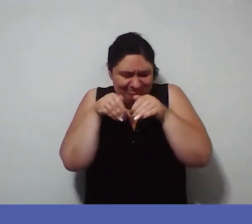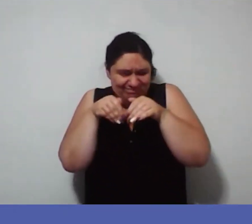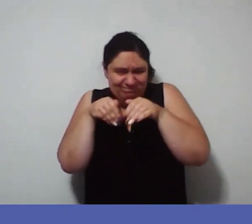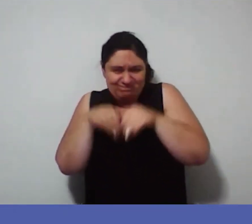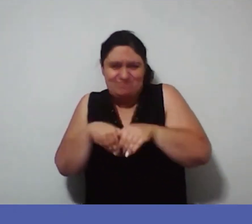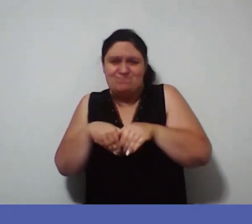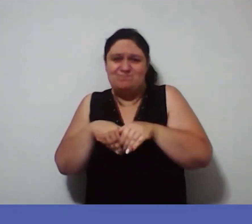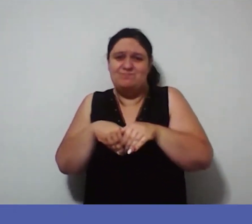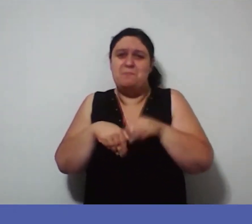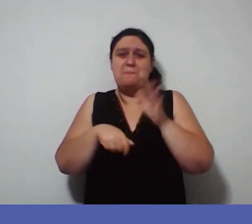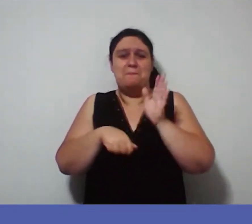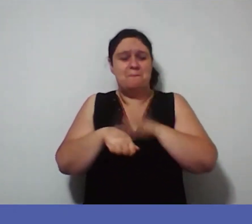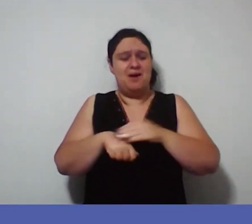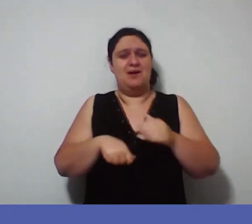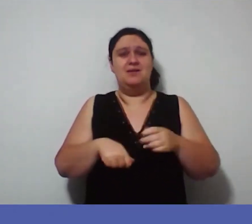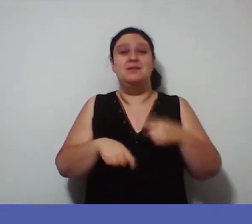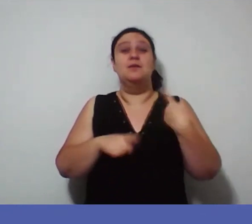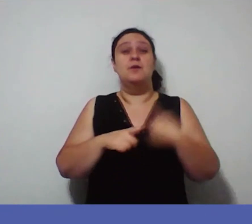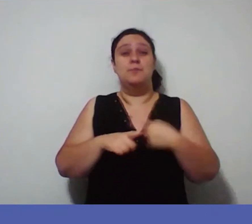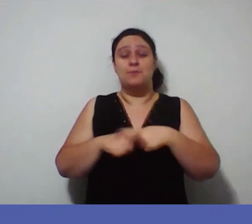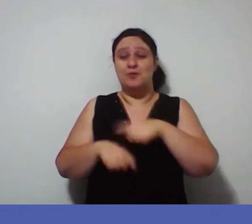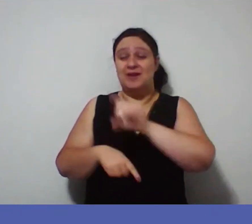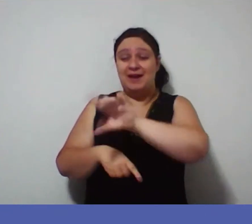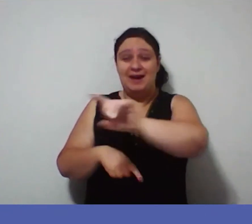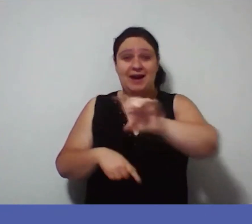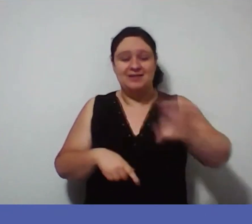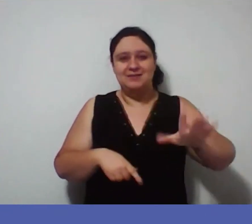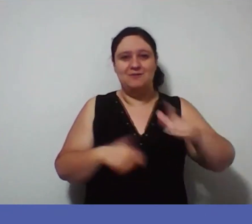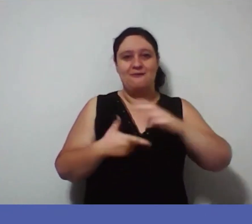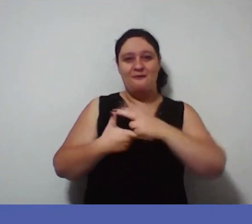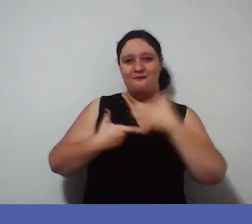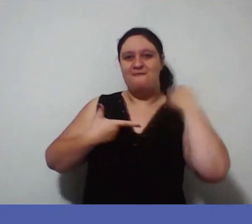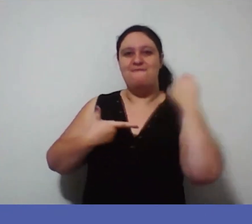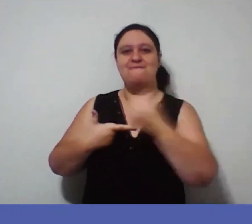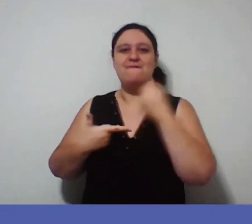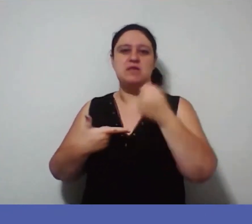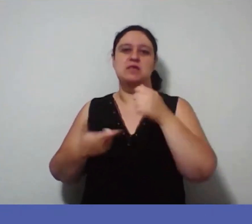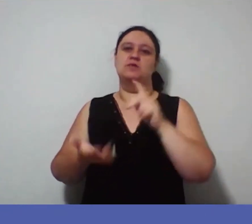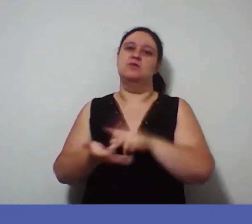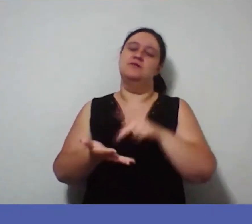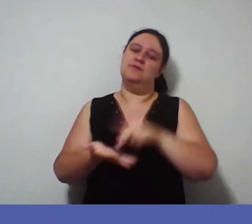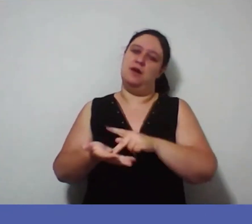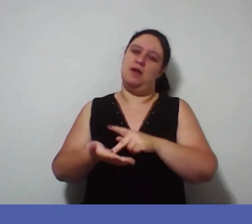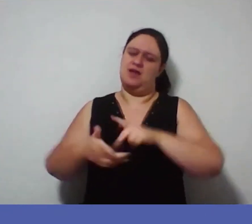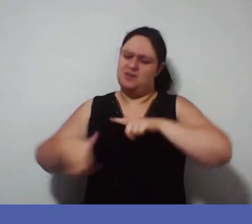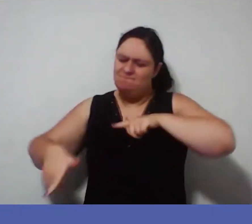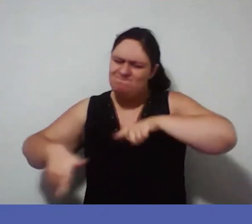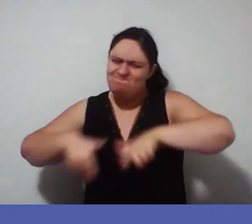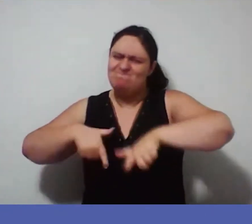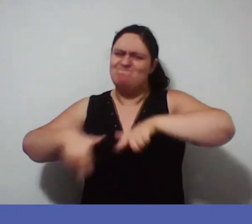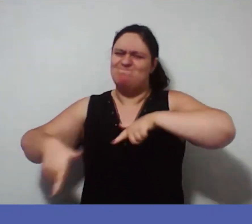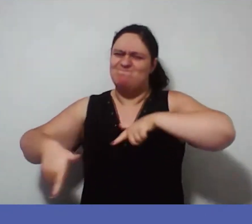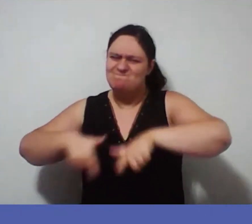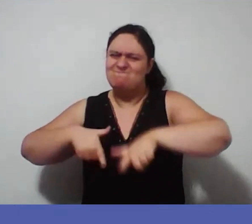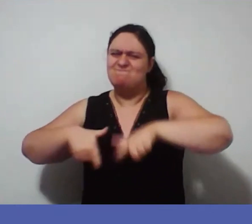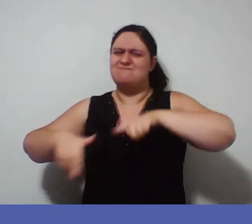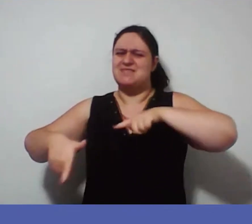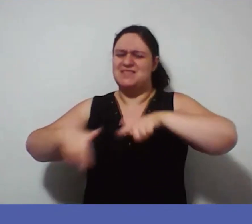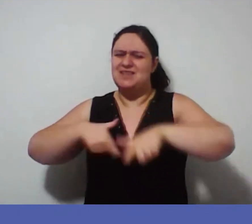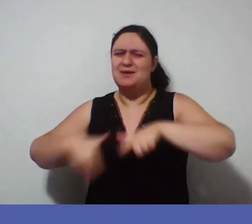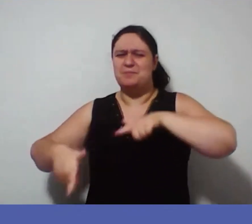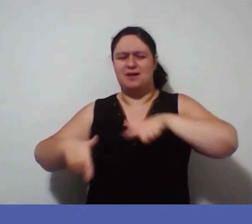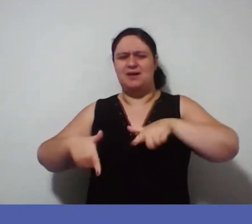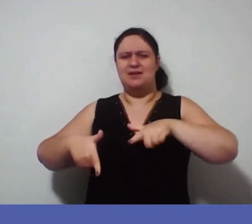Esses irmãos realmente são vencedores. Estão ali trabalhando, debaixo da perseguição, debaixo do